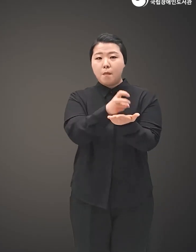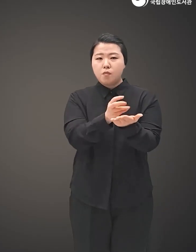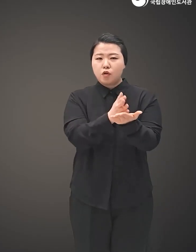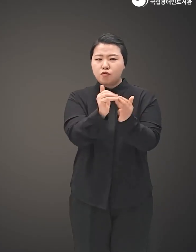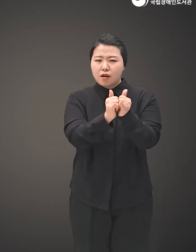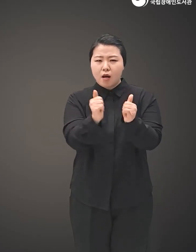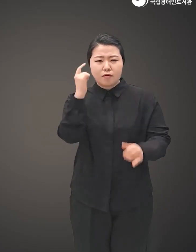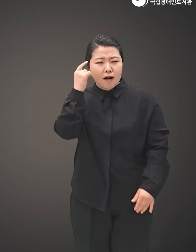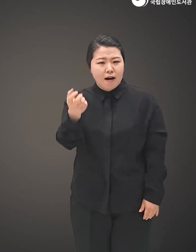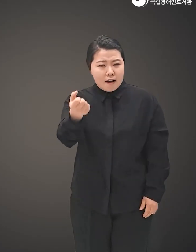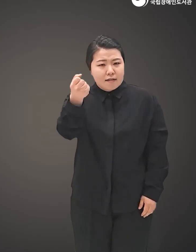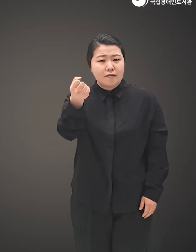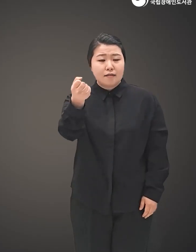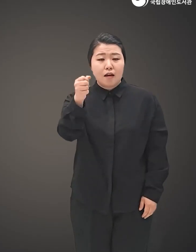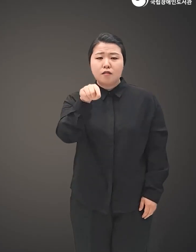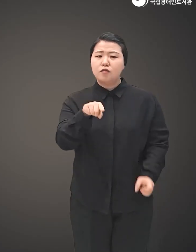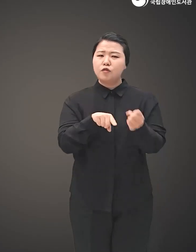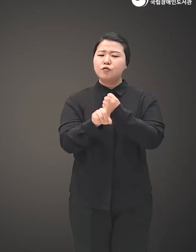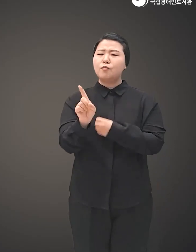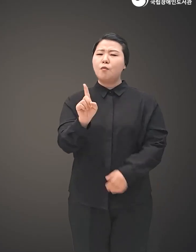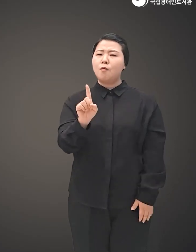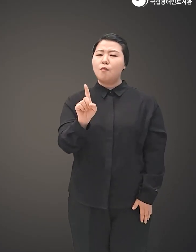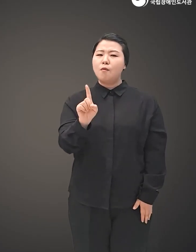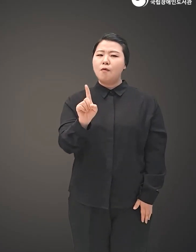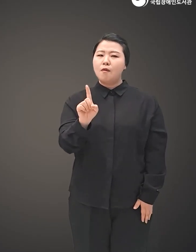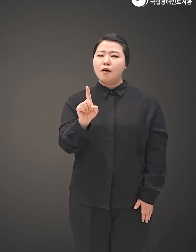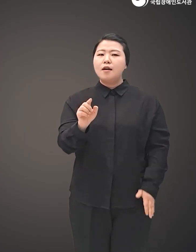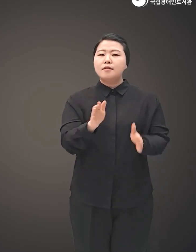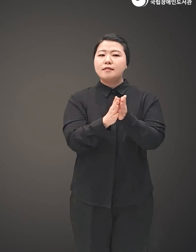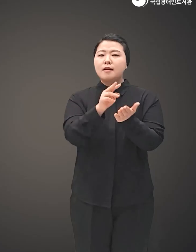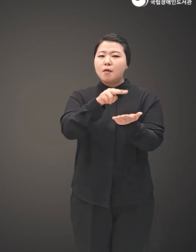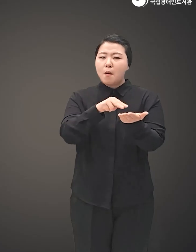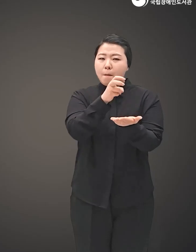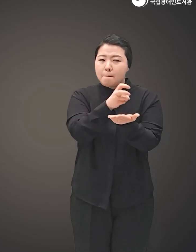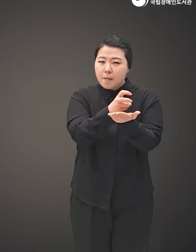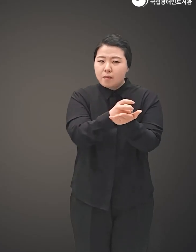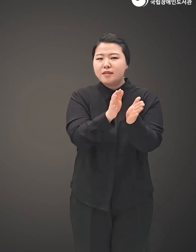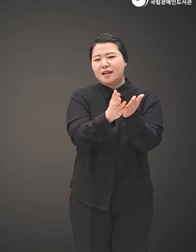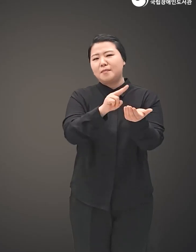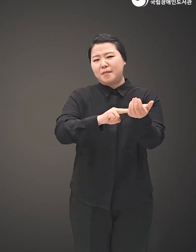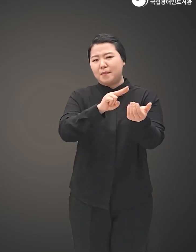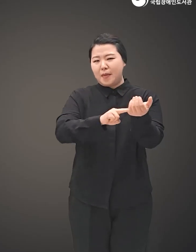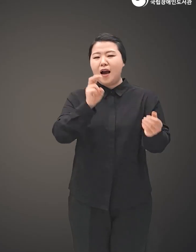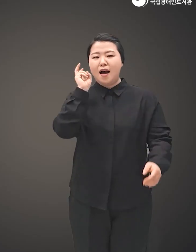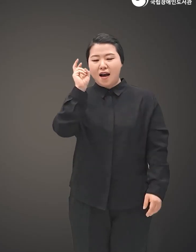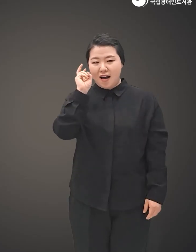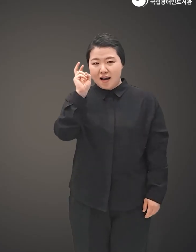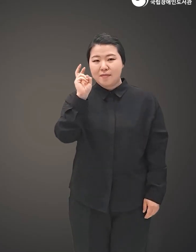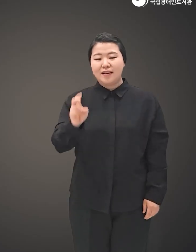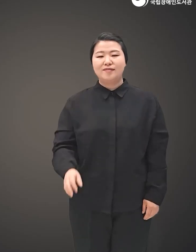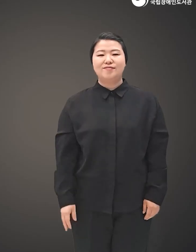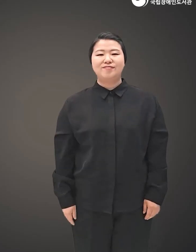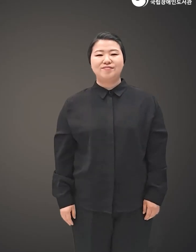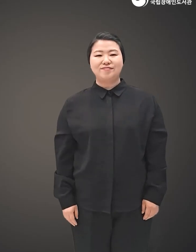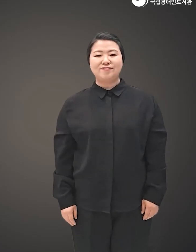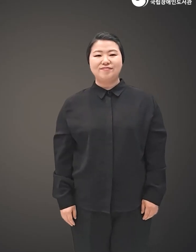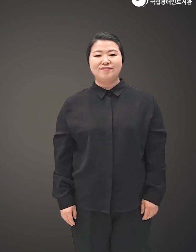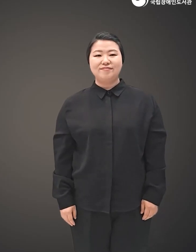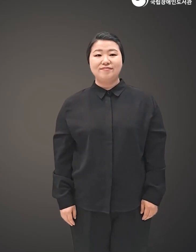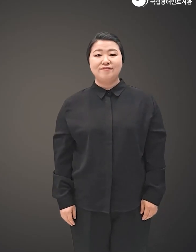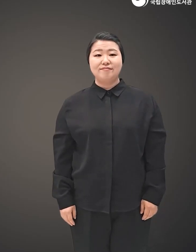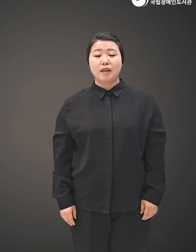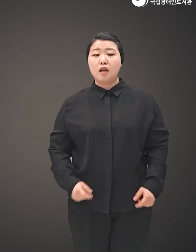전문가로만 생각하시는데 그 이유는 독서법 책이 좀 많이 팔리고